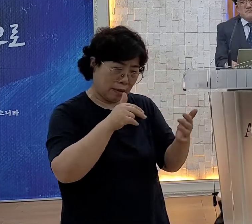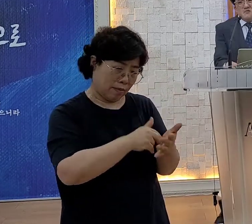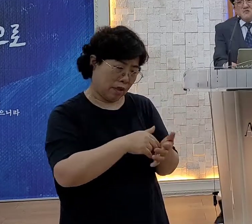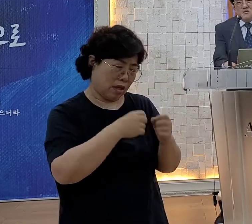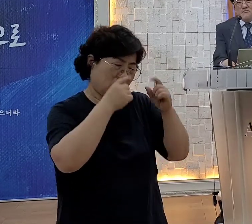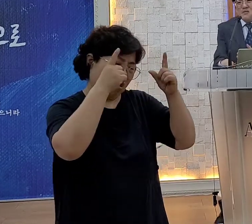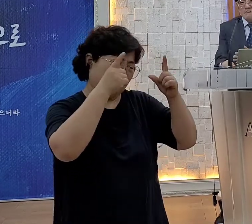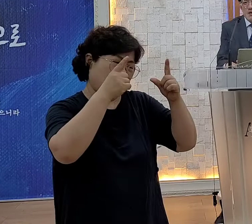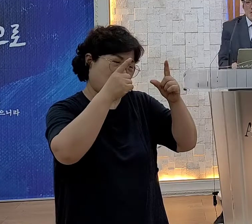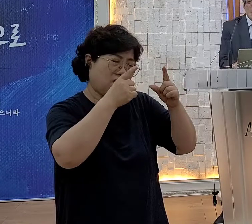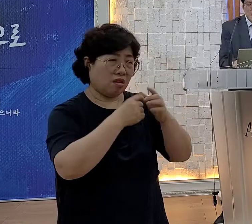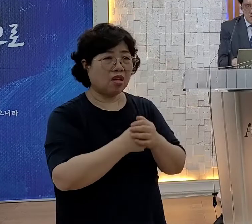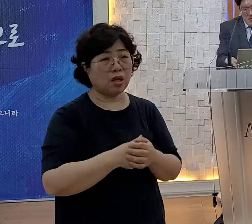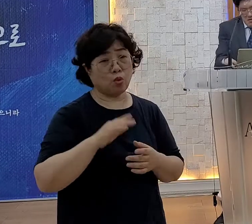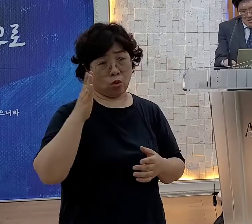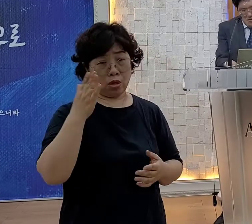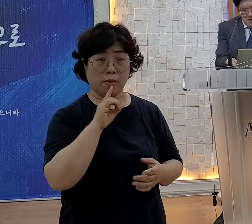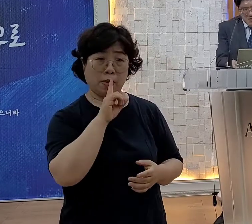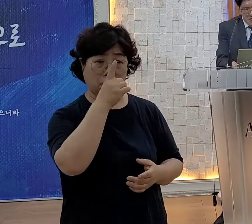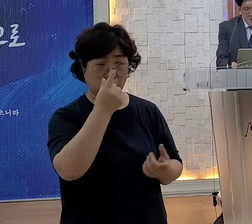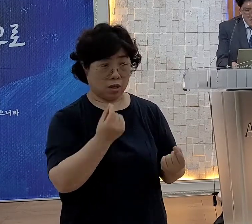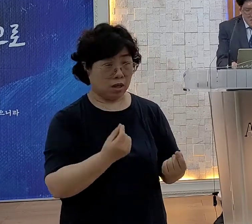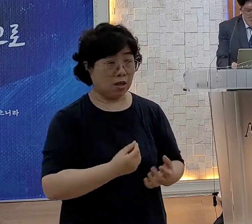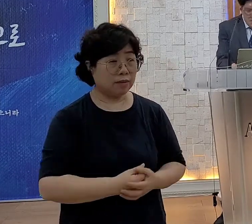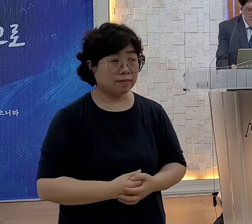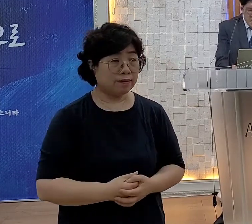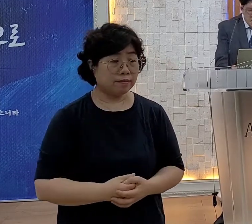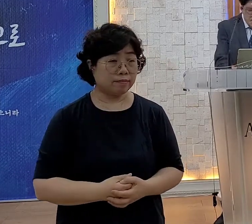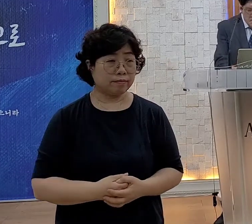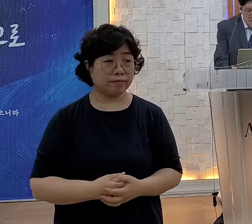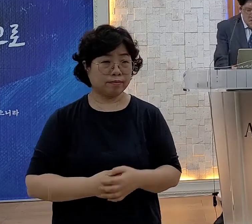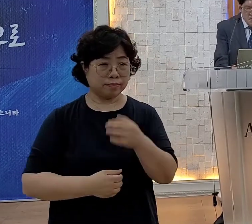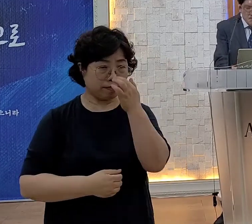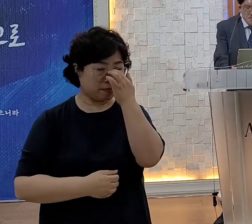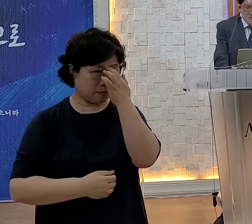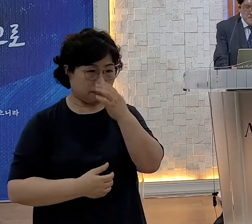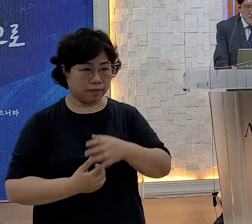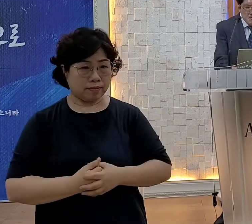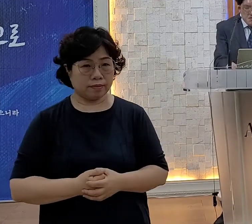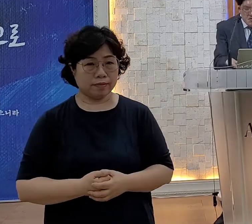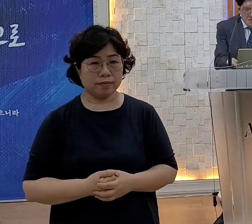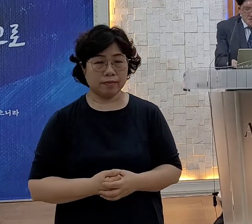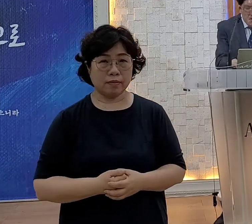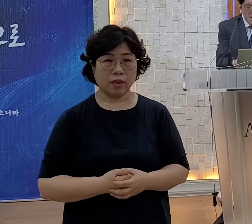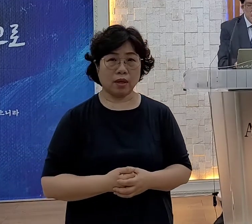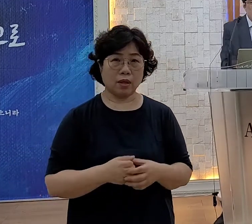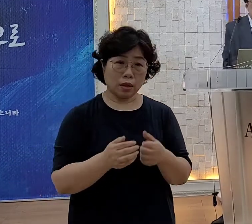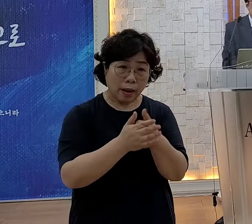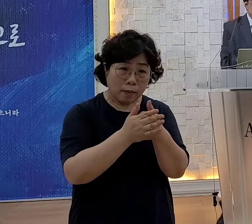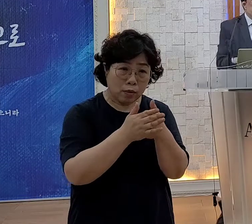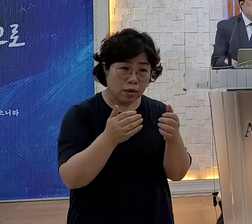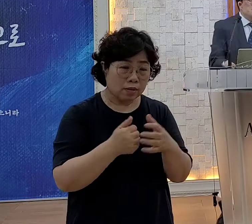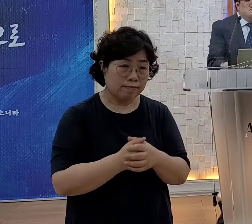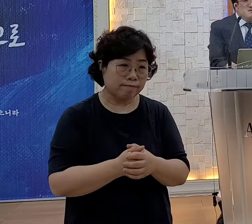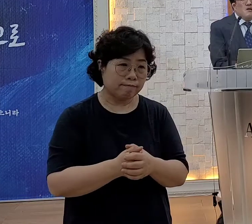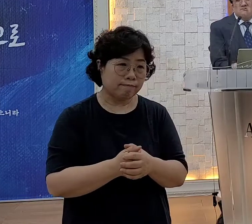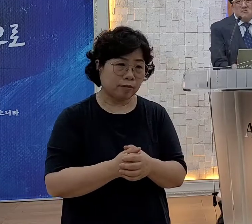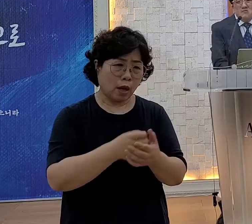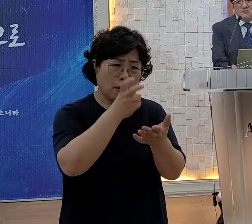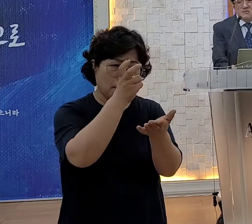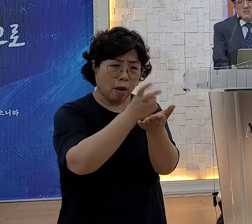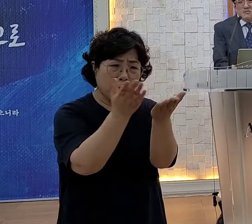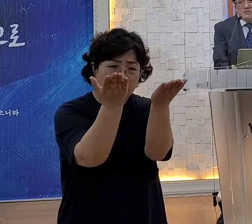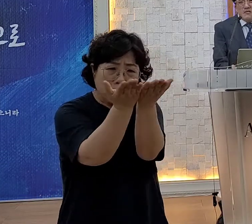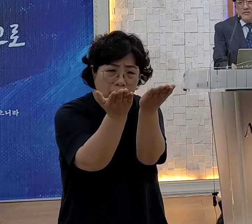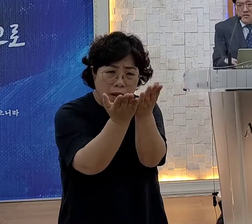19절 20절 방금 우리가 읽었던 그 말씀이 이렇게 말씀하고 있다라는 것이죠. 그러니까 이 율법